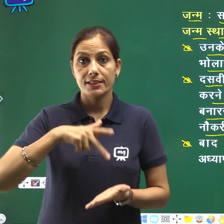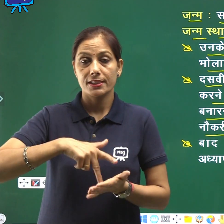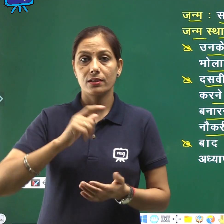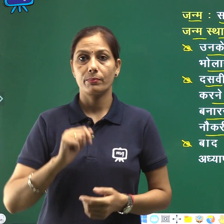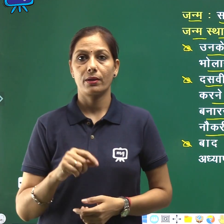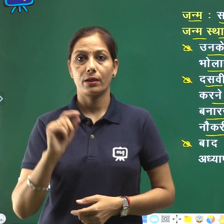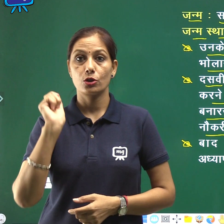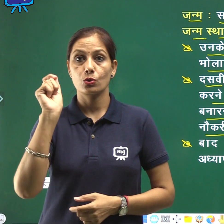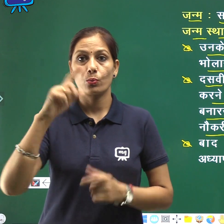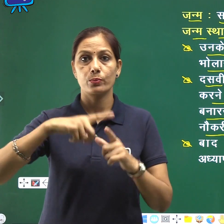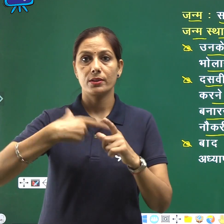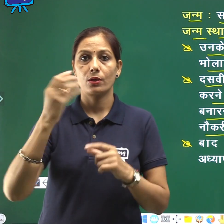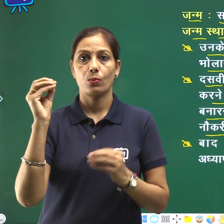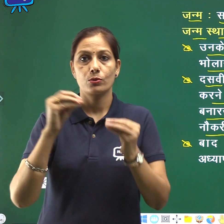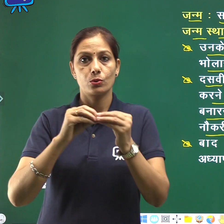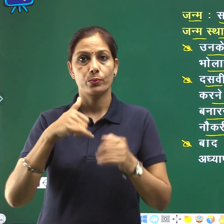नौकरी की।